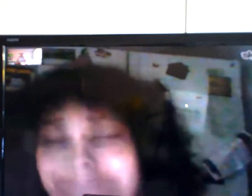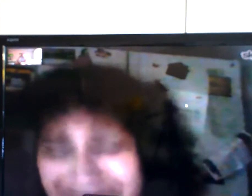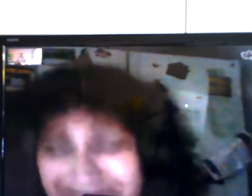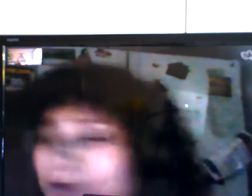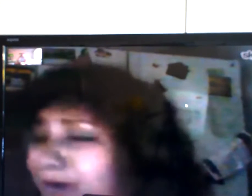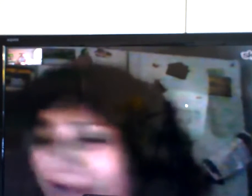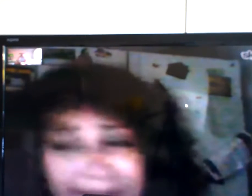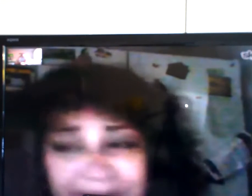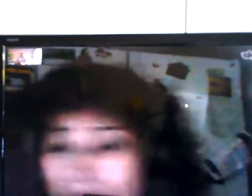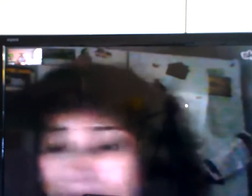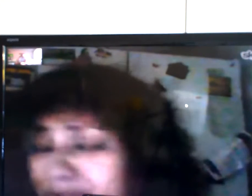y ahora